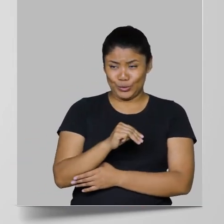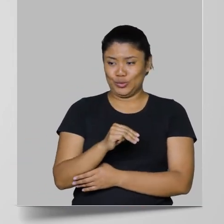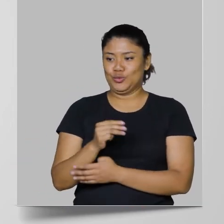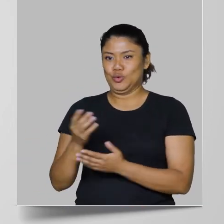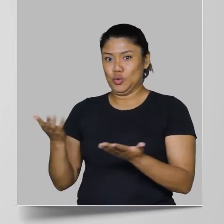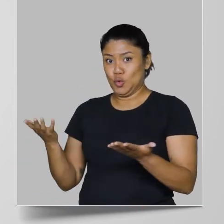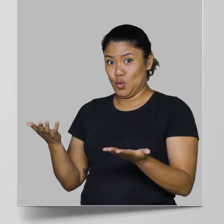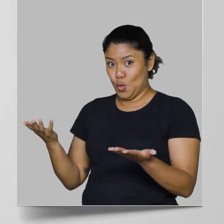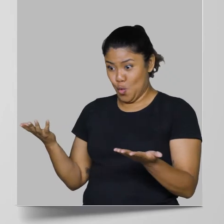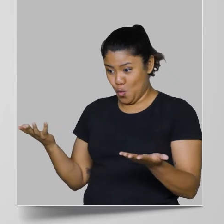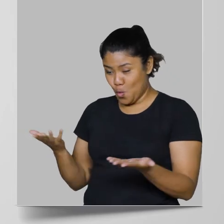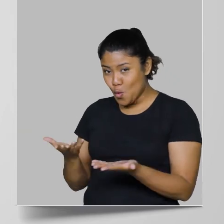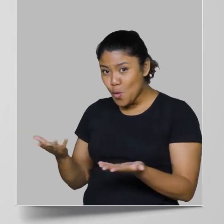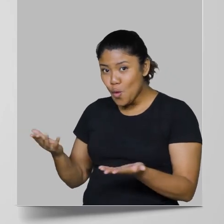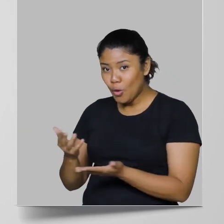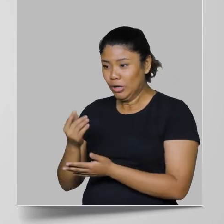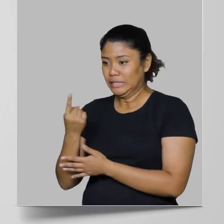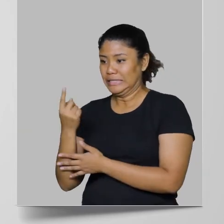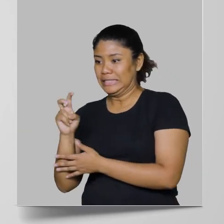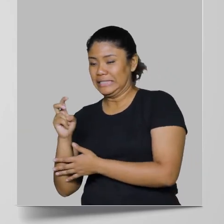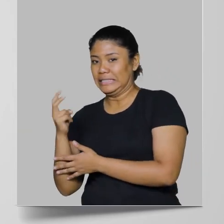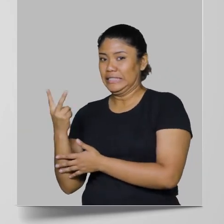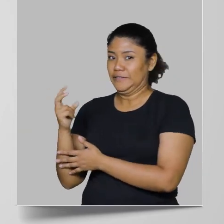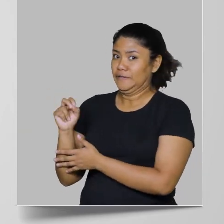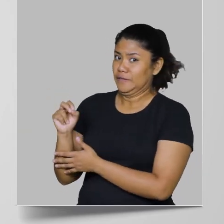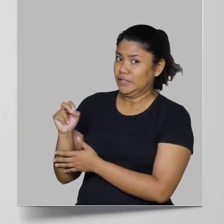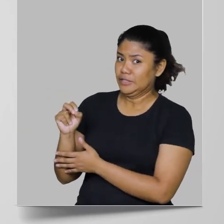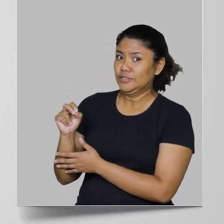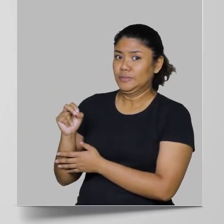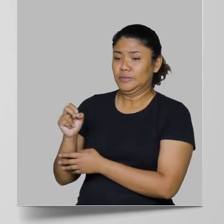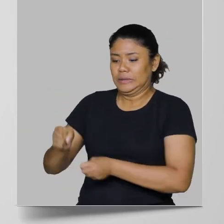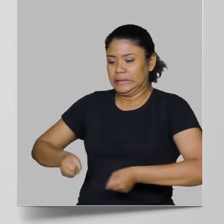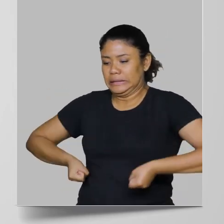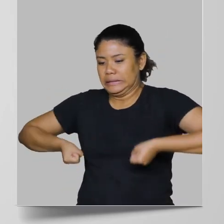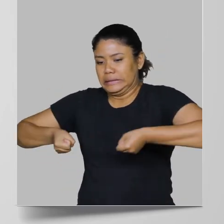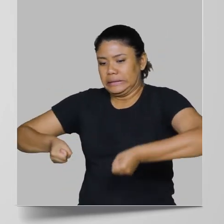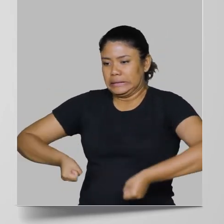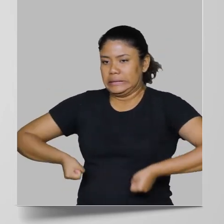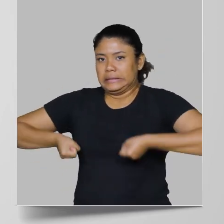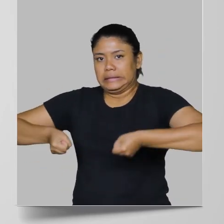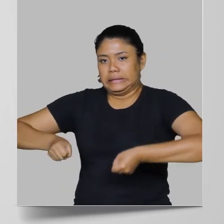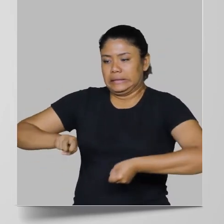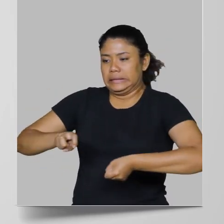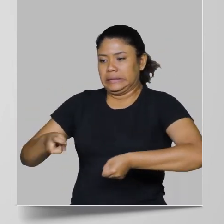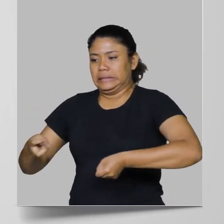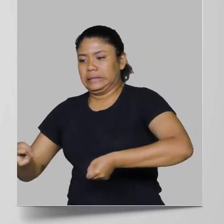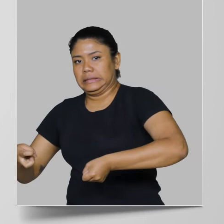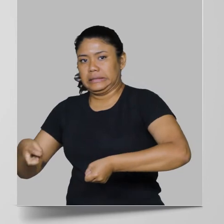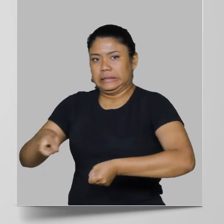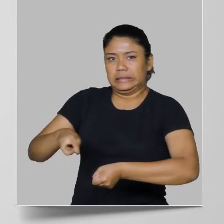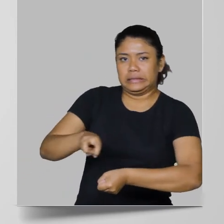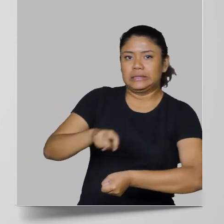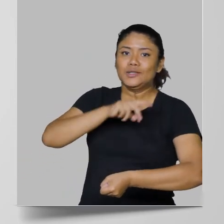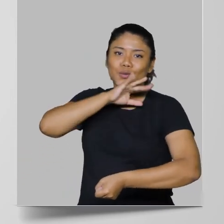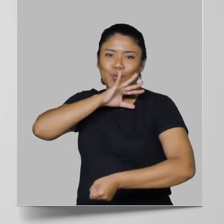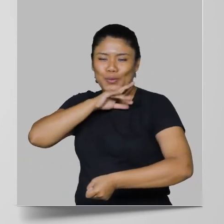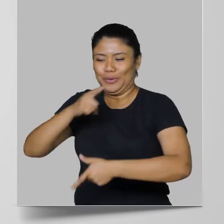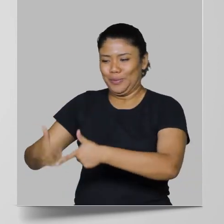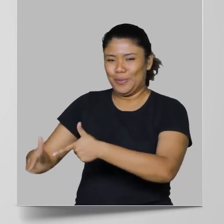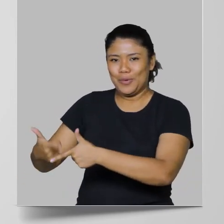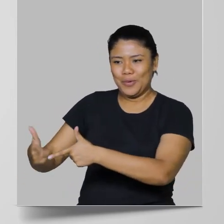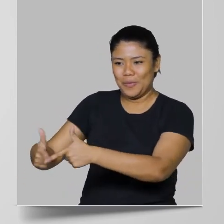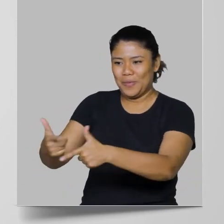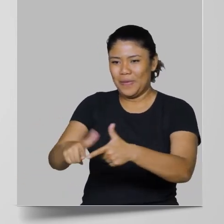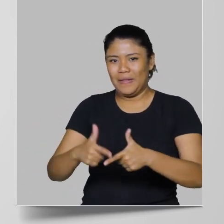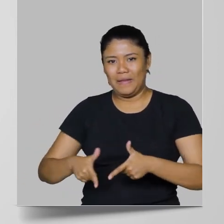sala, porque os espaços entre as carteiras não eram suficientes para que eu conseguisse me deslocar e escolher onde eu queria